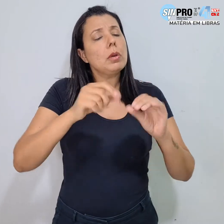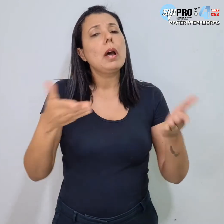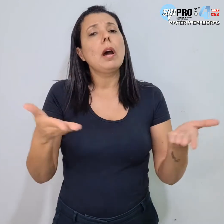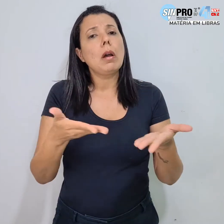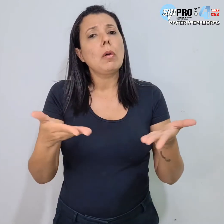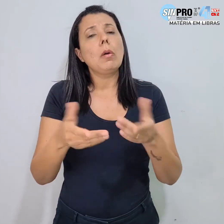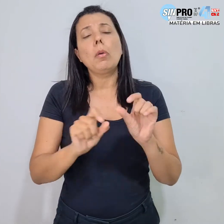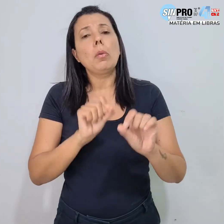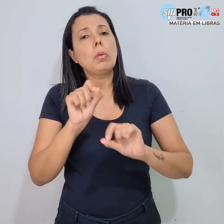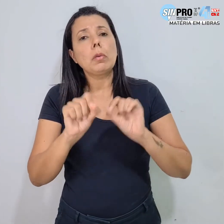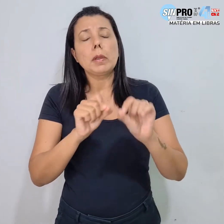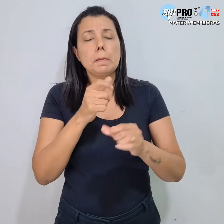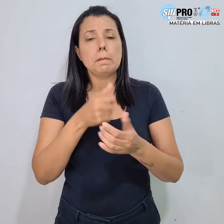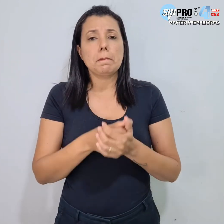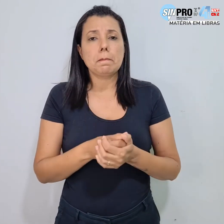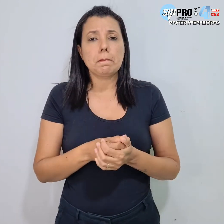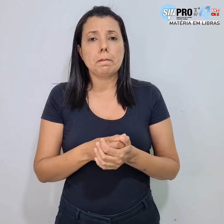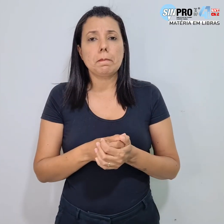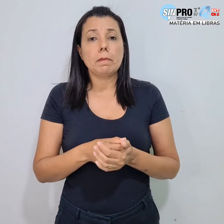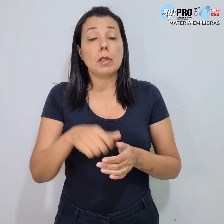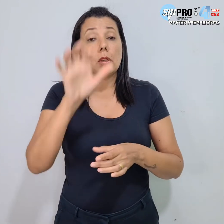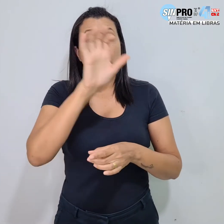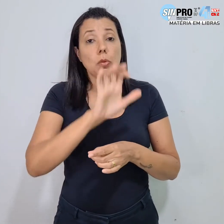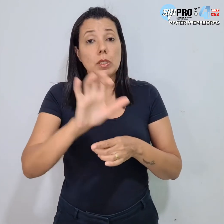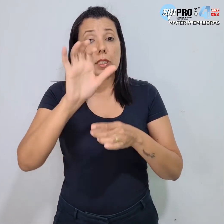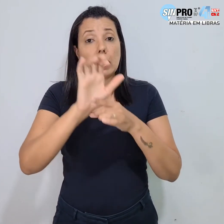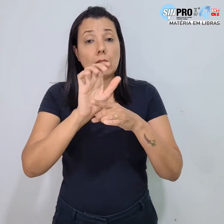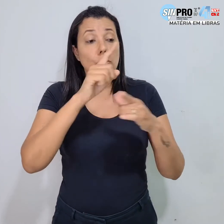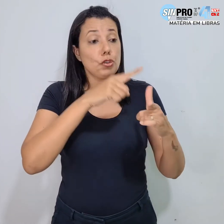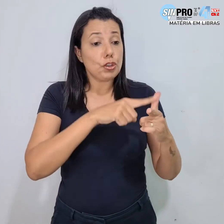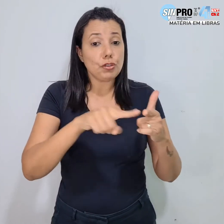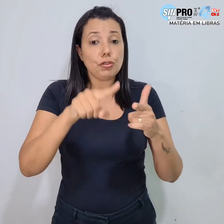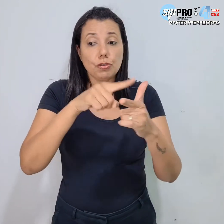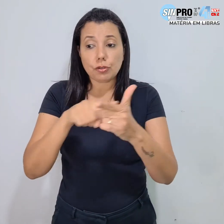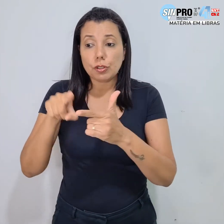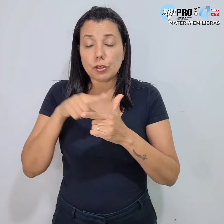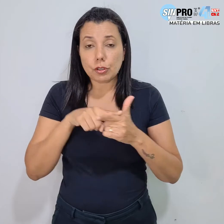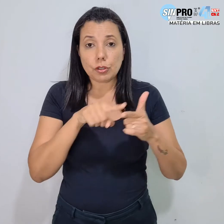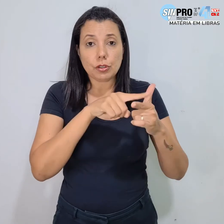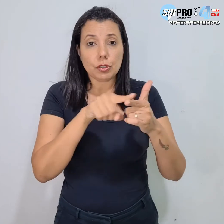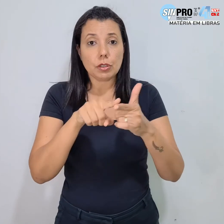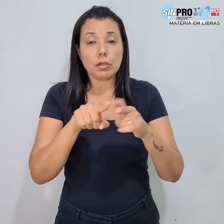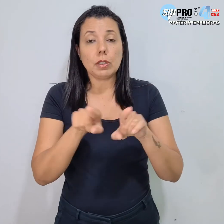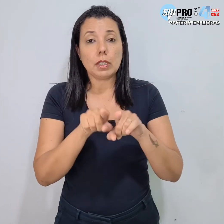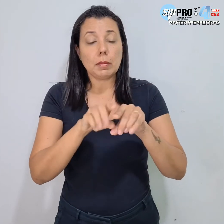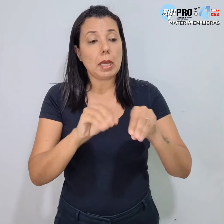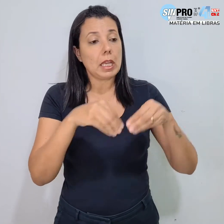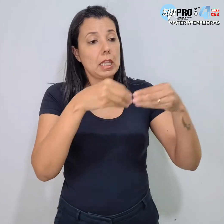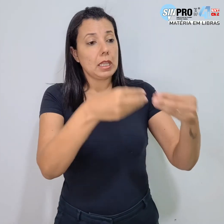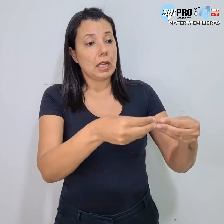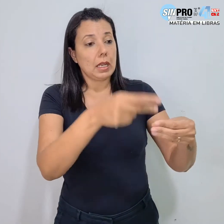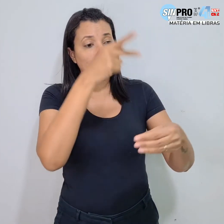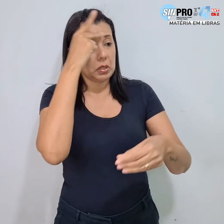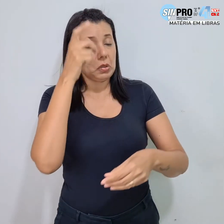projeta-se agora um Estado fracionado e entregue aos